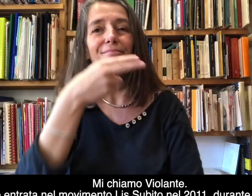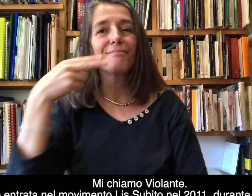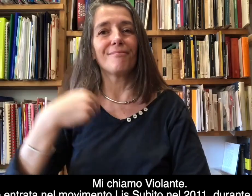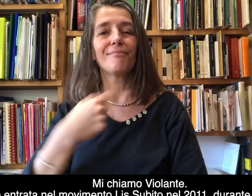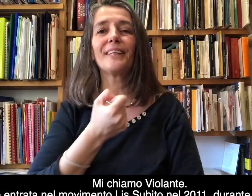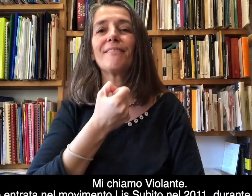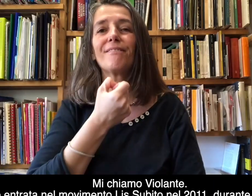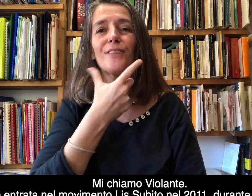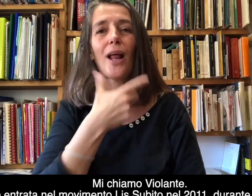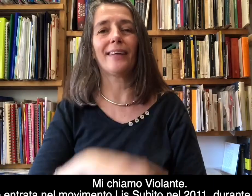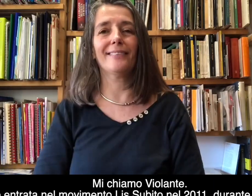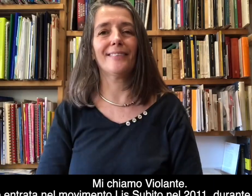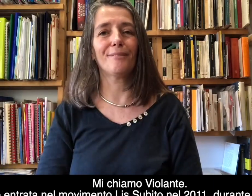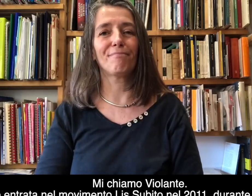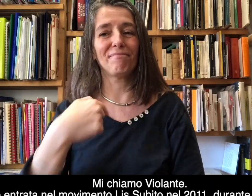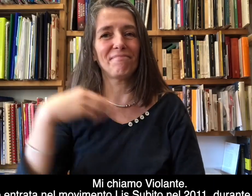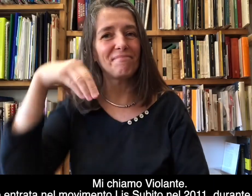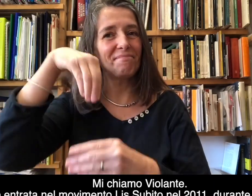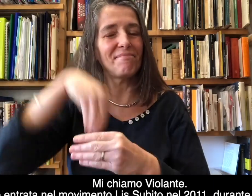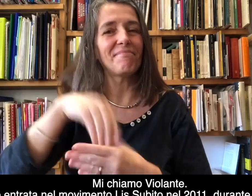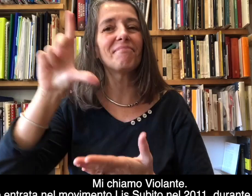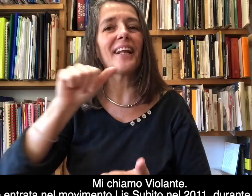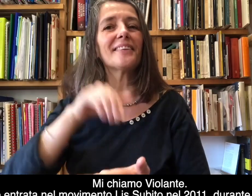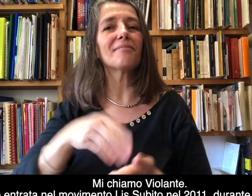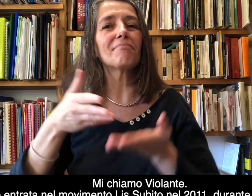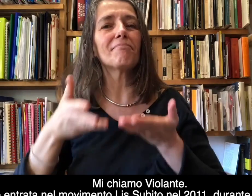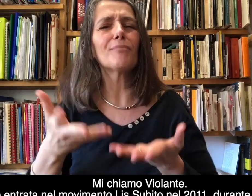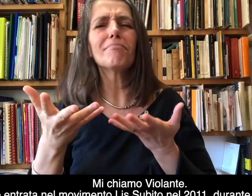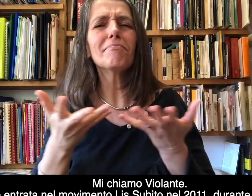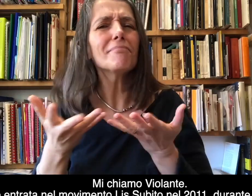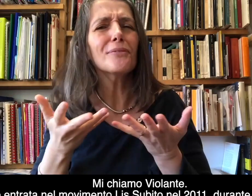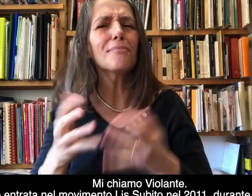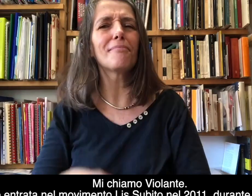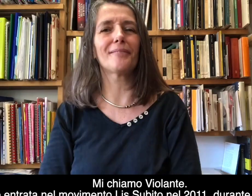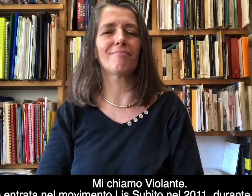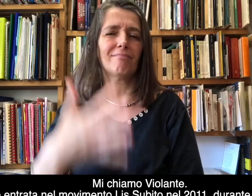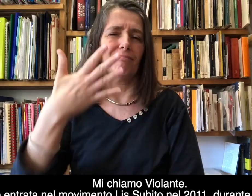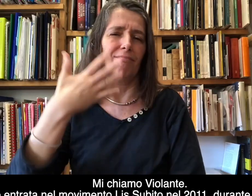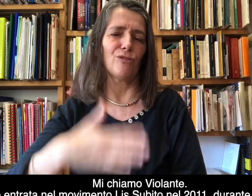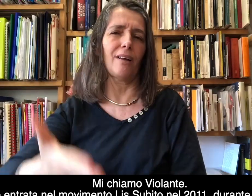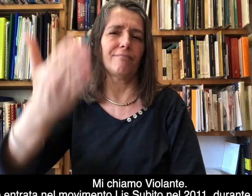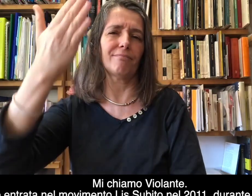ciao mi chiamo violante sono entrava nel movimento disse subito già nel